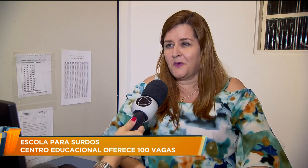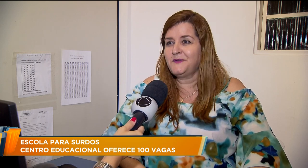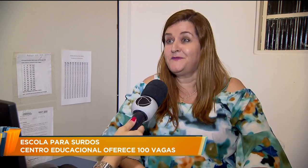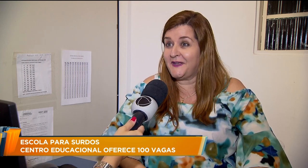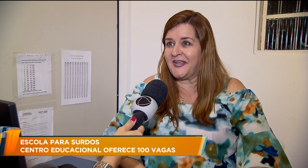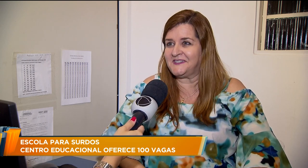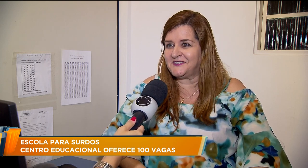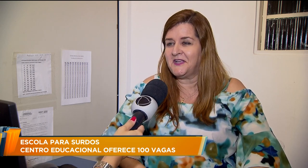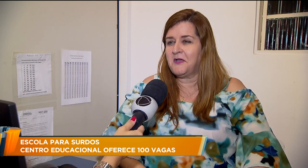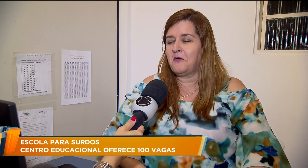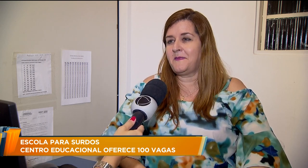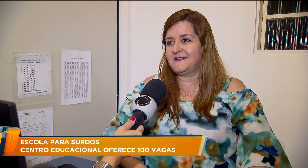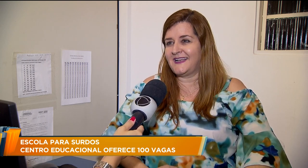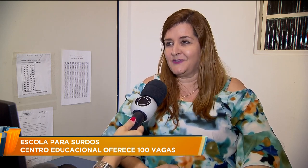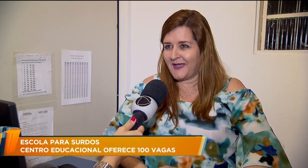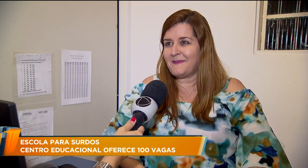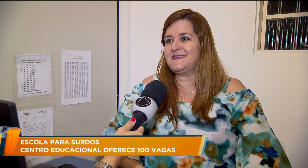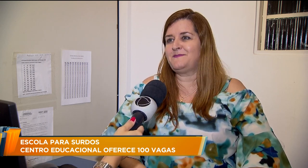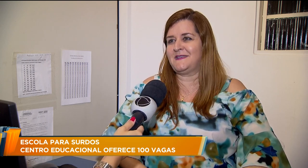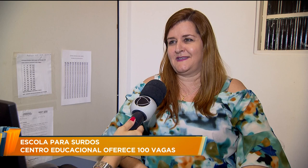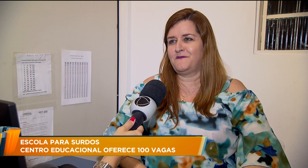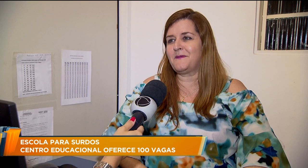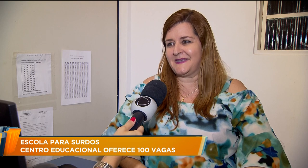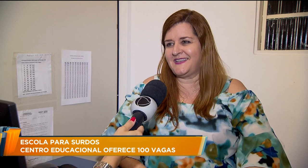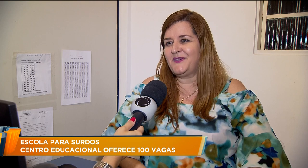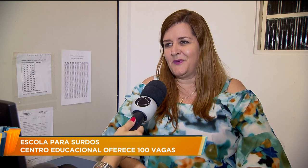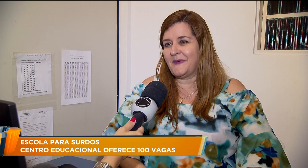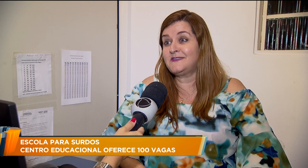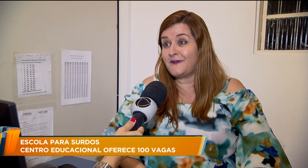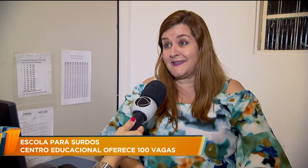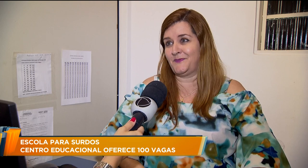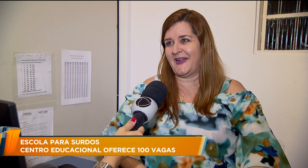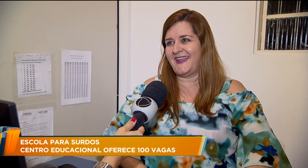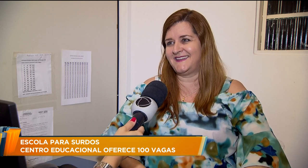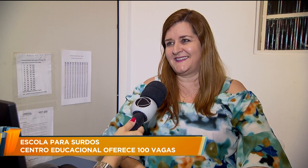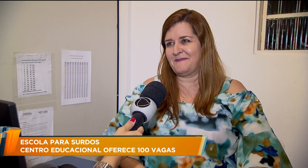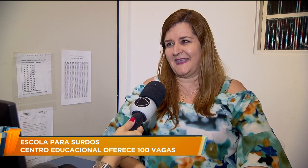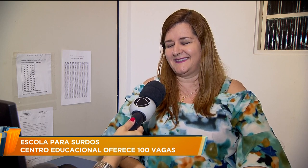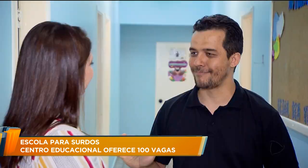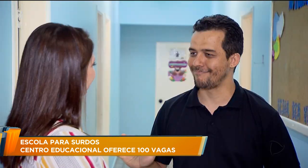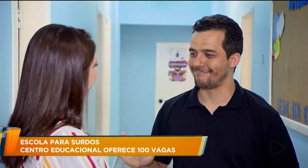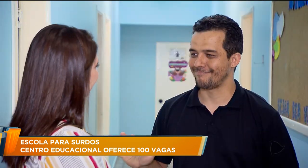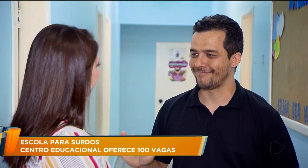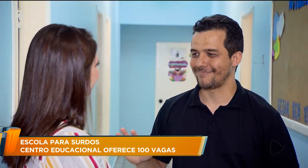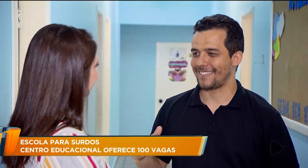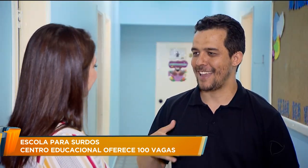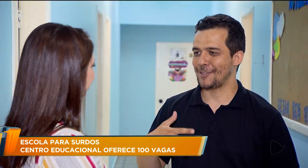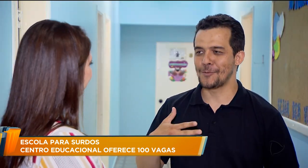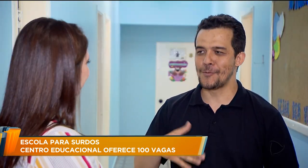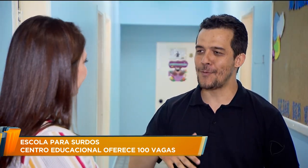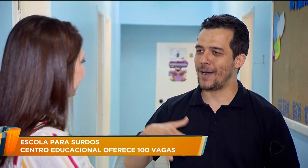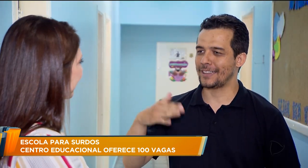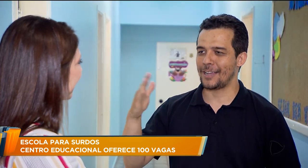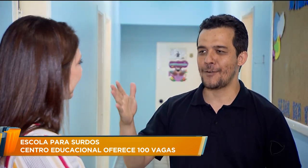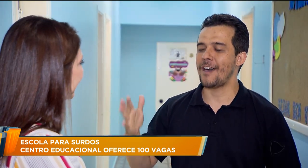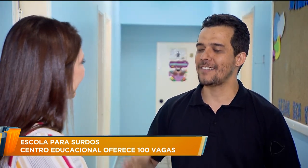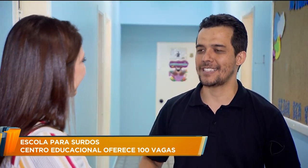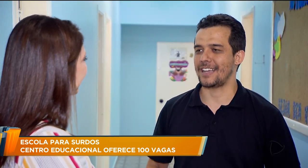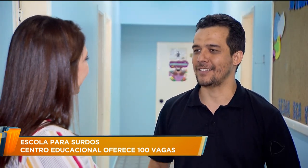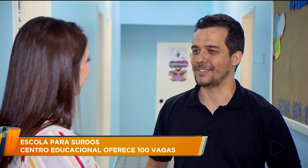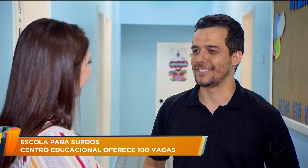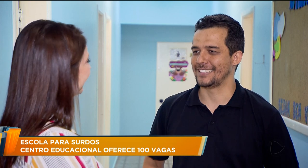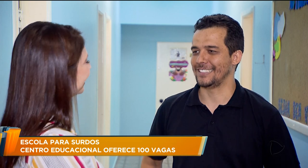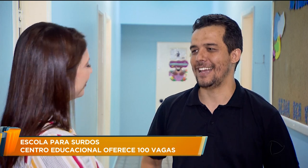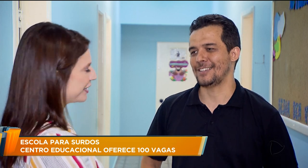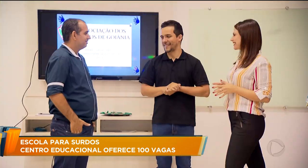Então é muito diferente, o aprendizado é mais específico, é mais rico, mais fácil para eles também. O Francisco aprendeu Libras com um